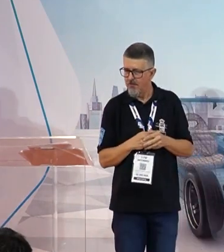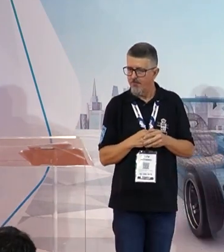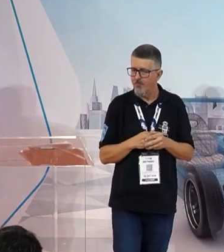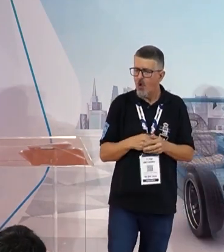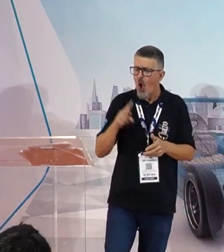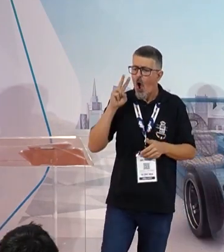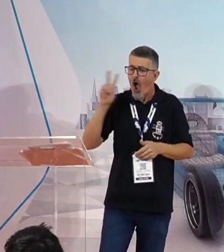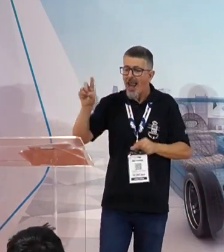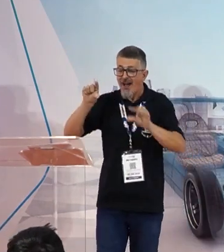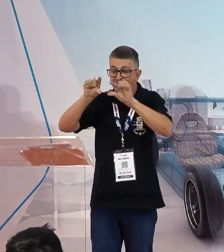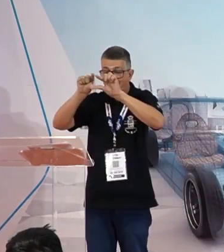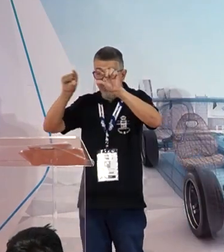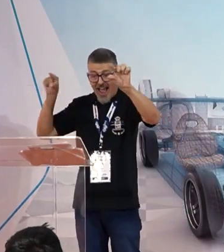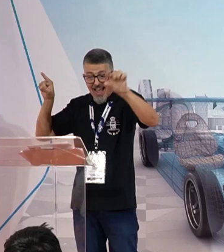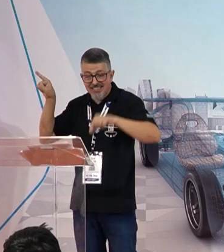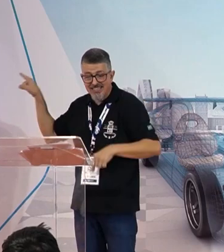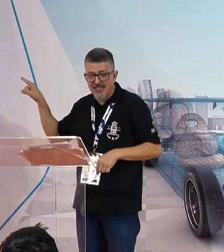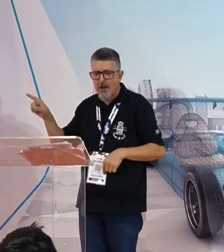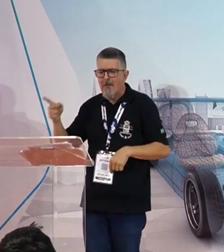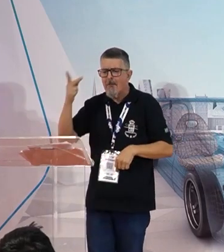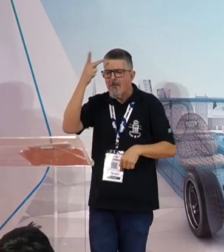vai explicar sobre isso olha essa frase